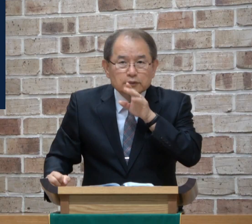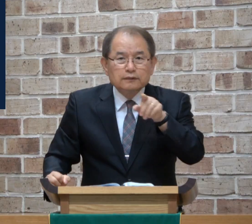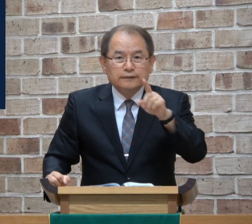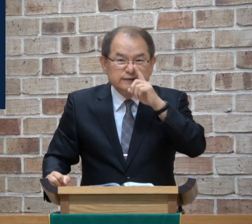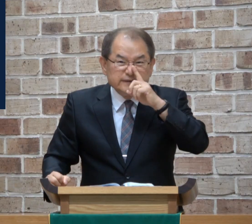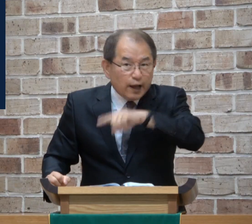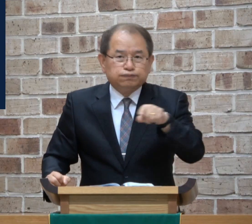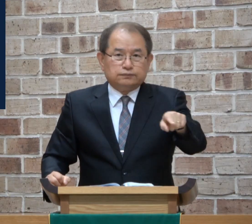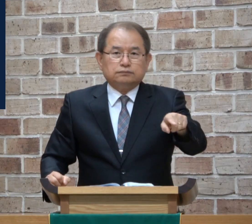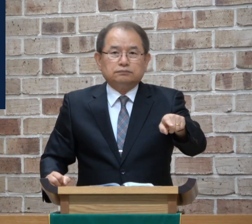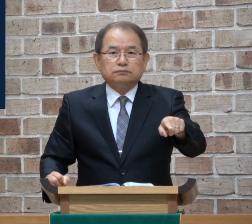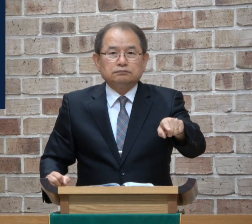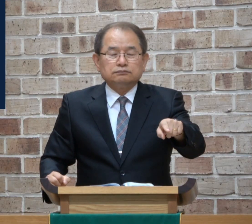베드로는 그것에 대해서 진노하게 됩니다.